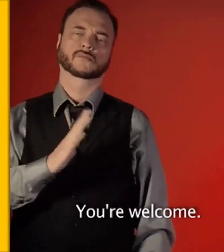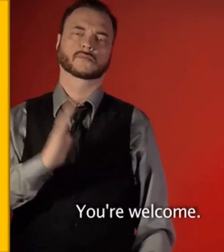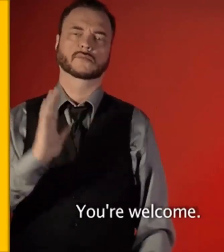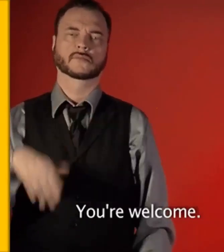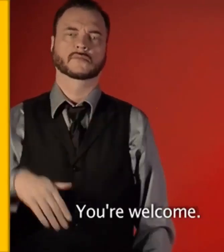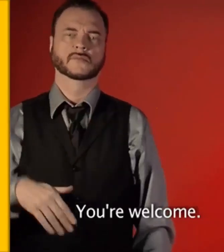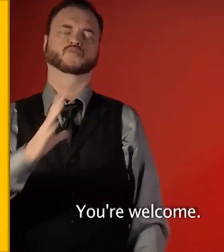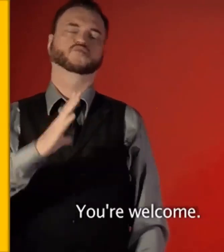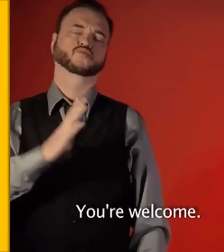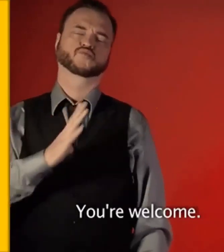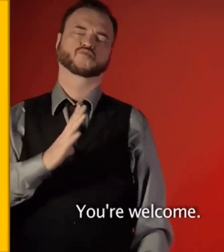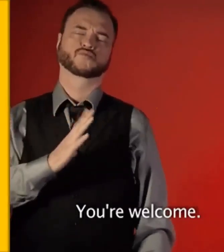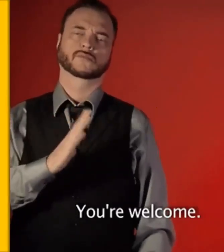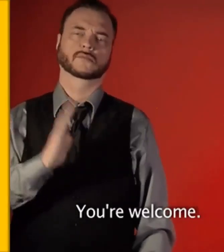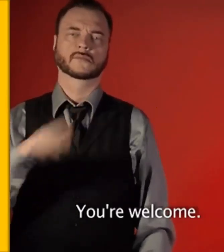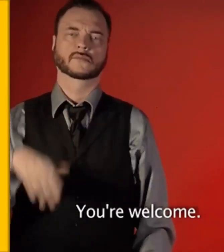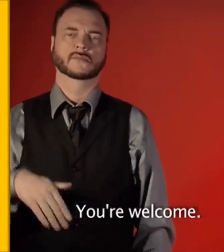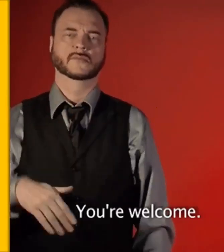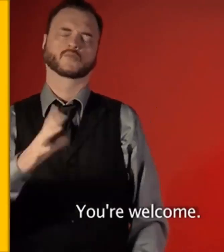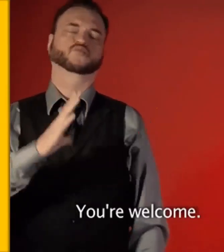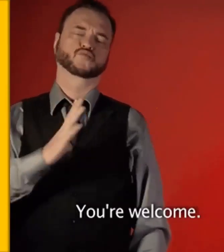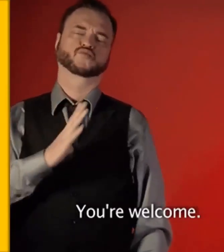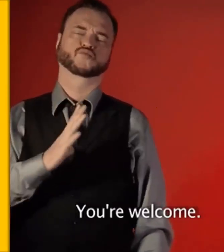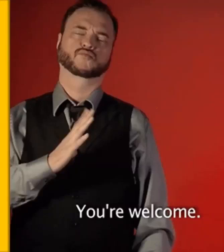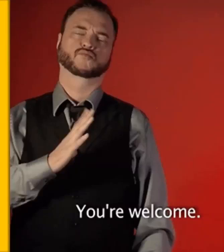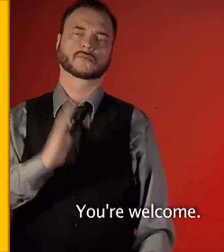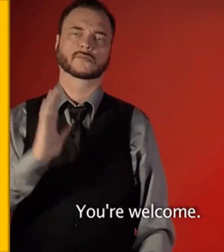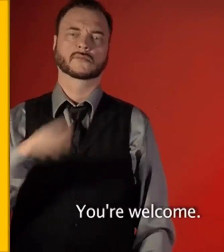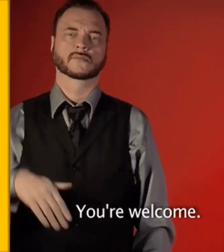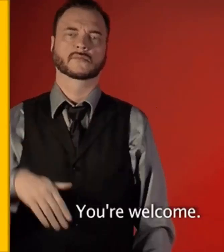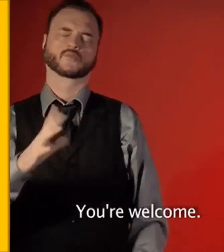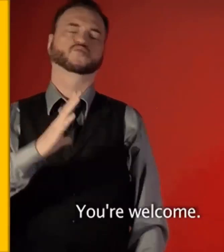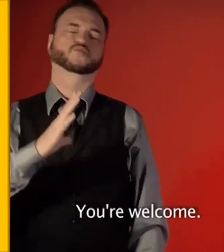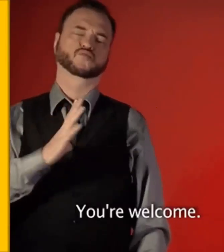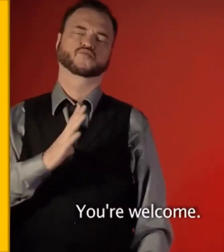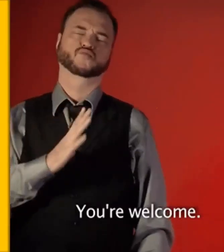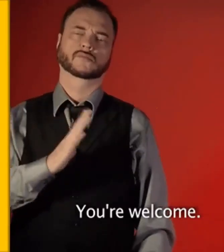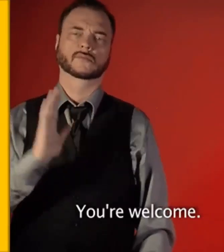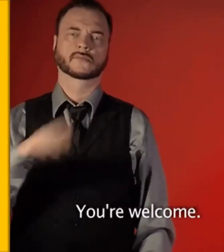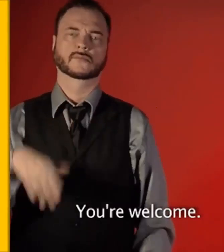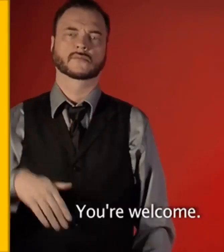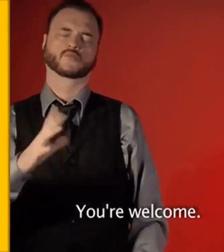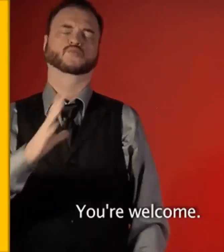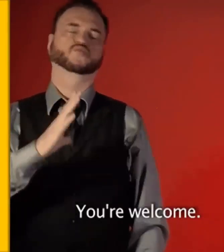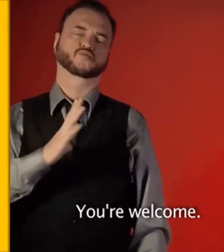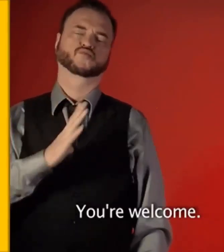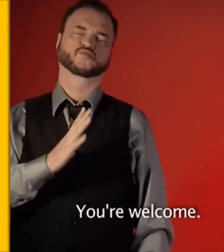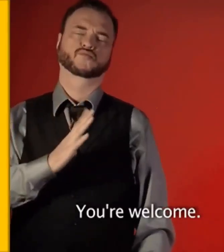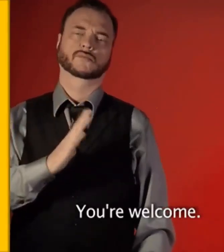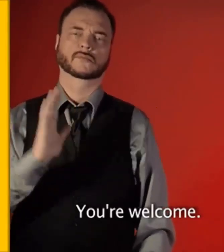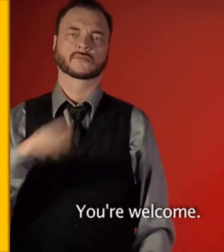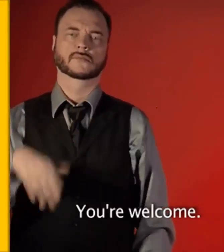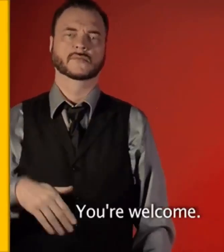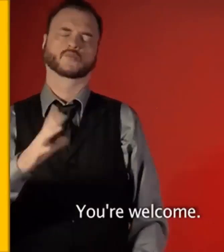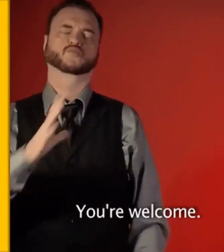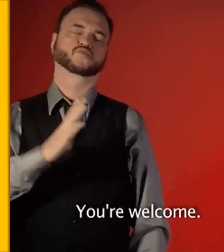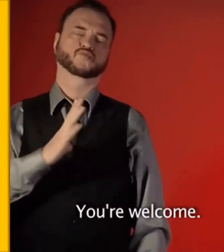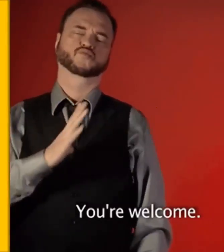Está interesante porque tiene la palabra your que acabamos de ver. Pero hay expresiones en inglés que no tienen nada que ver en español.